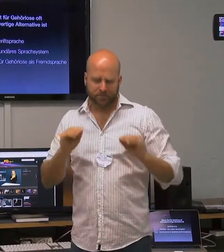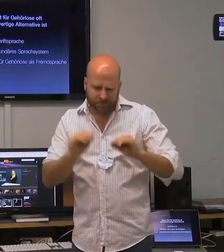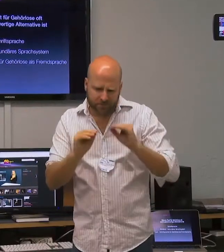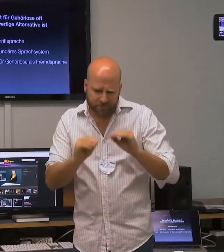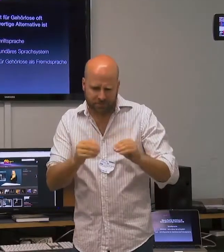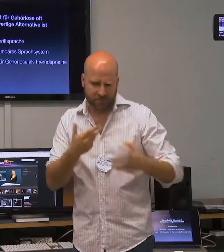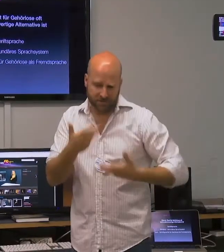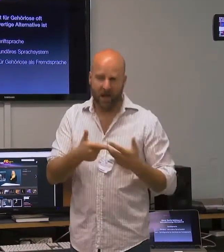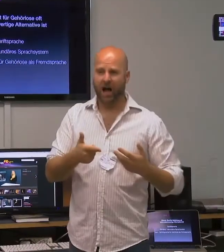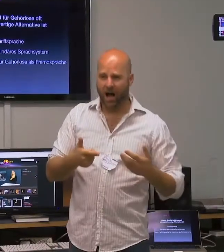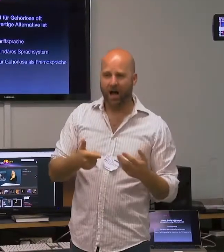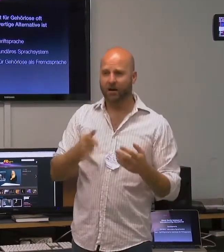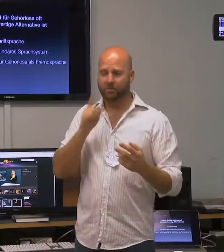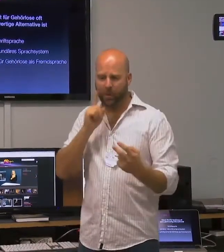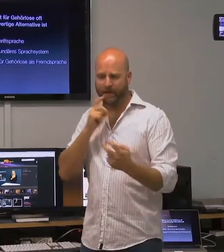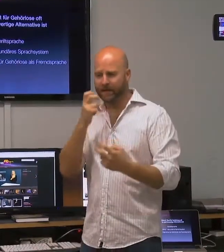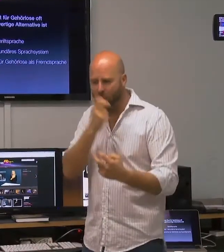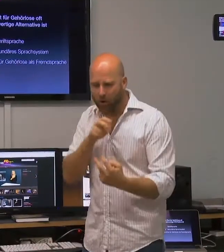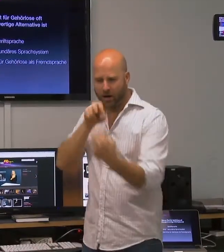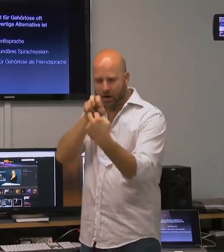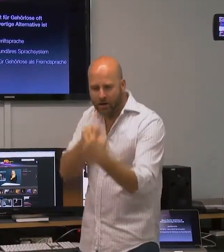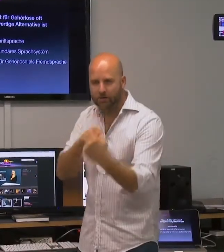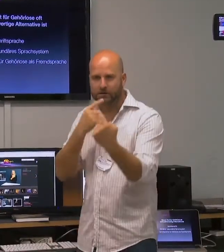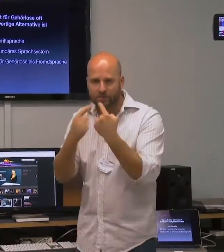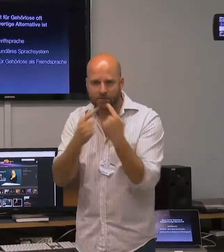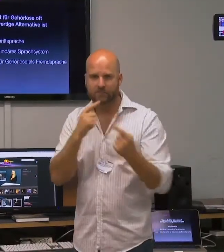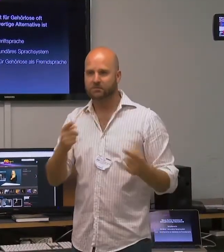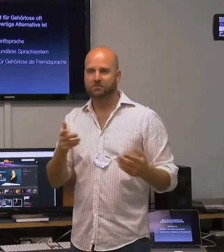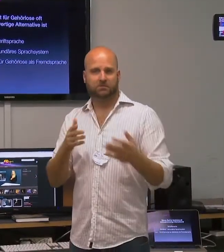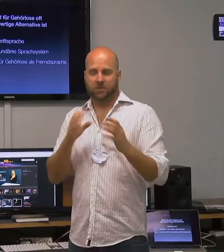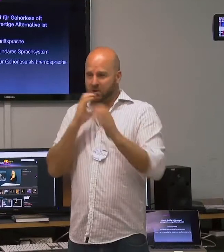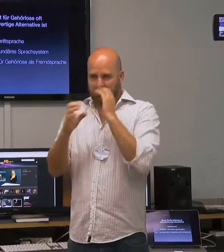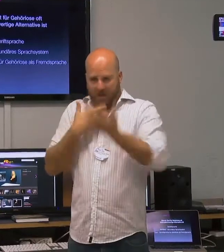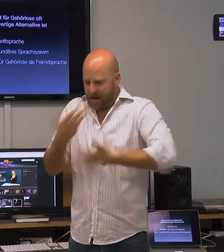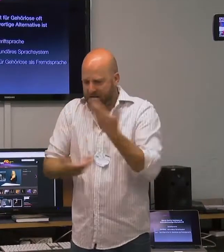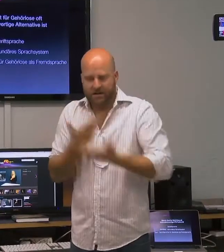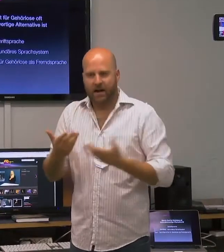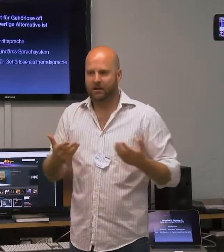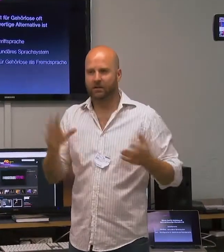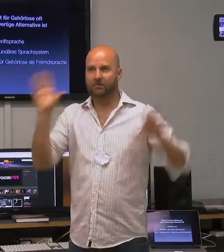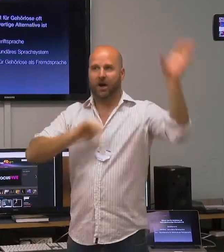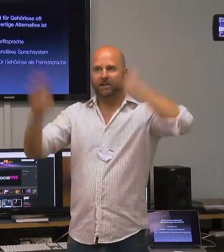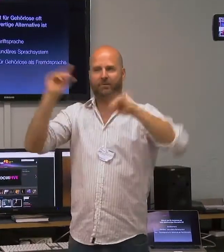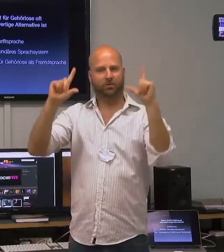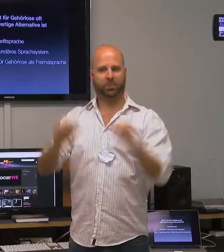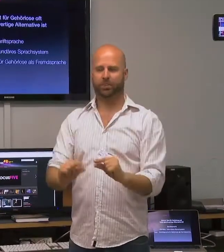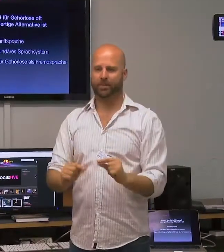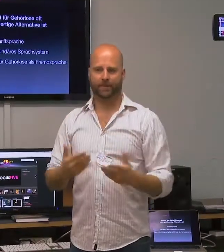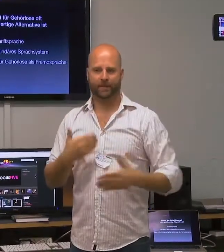Kind, das kann dann später immer noch kommen. Und die gehörlosen Kinder versuchen da irgendwas abzulesen und bekommen